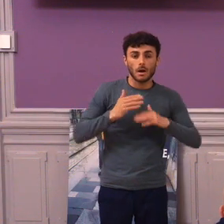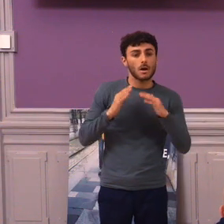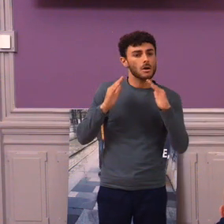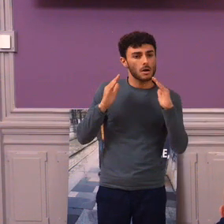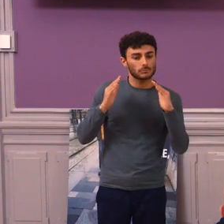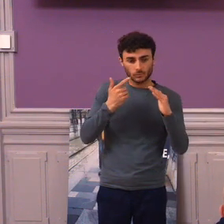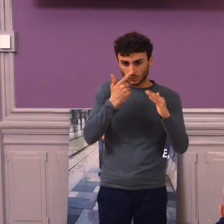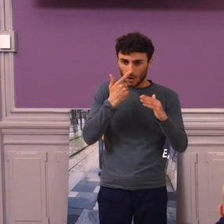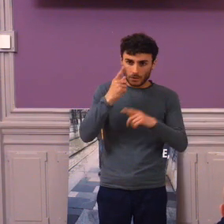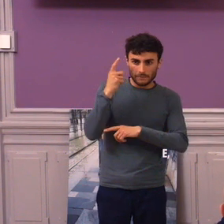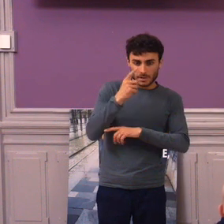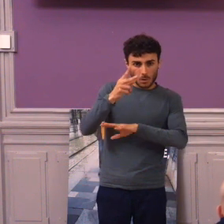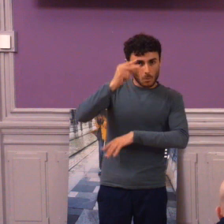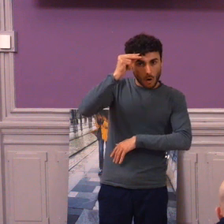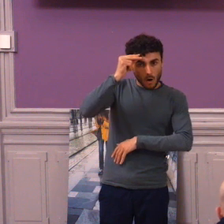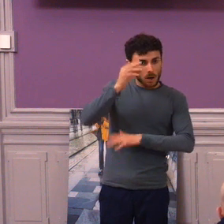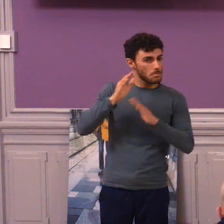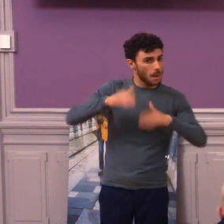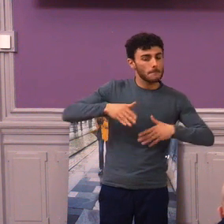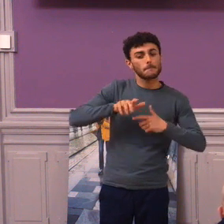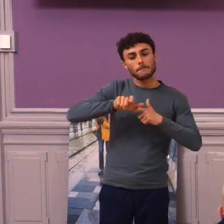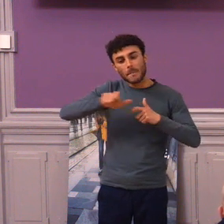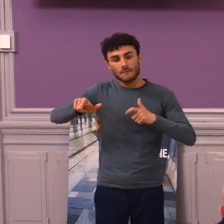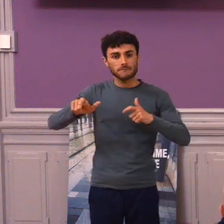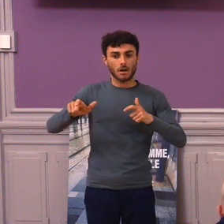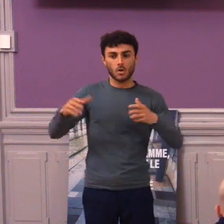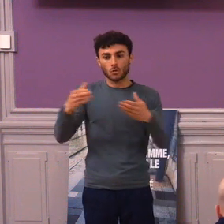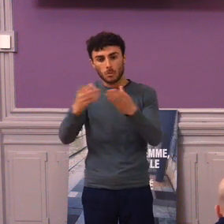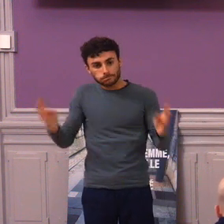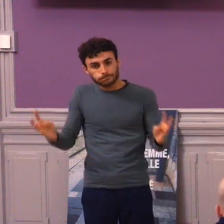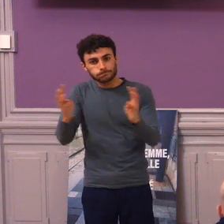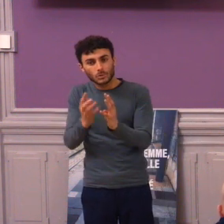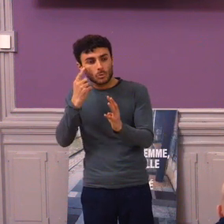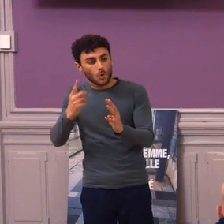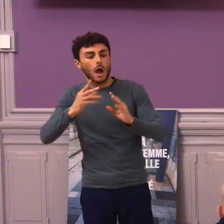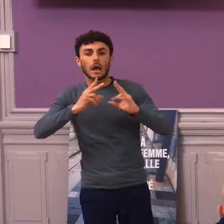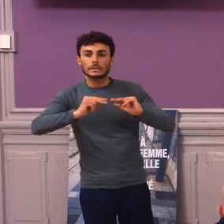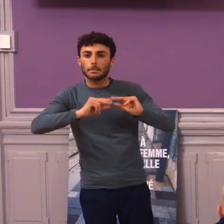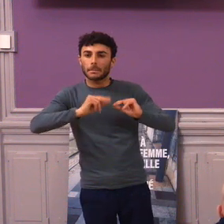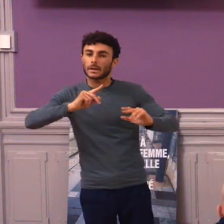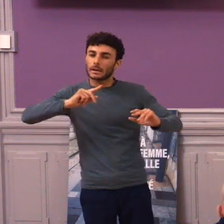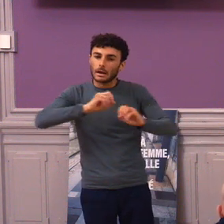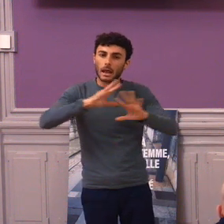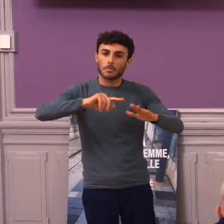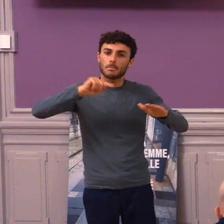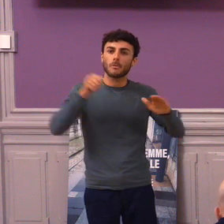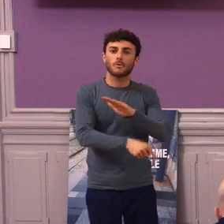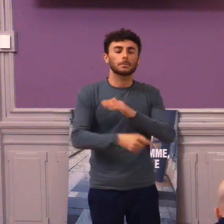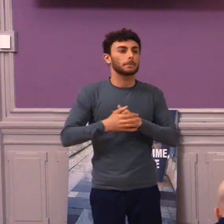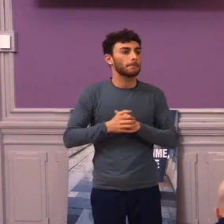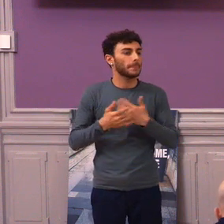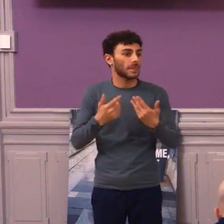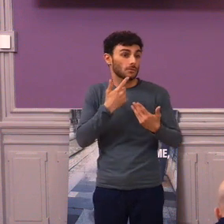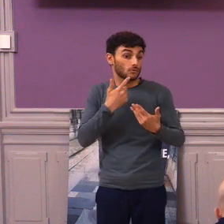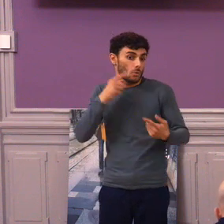restitution avec des enfants qui n'ont pas a priori de difficultés en tout cas pas visible et on est vraiment dans cette idée de voilà de faire